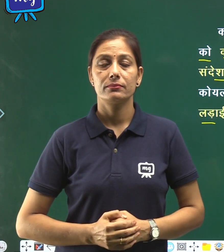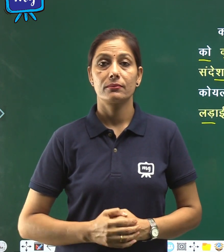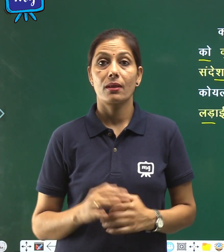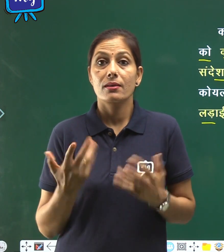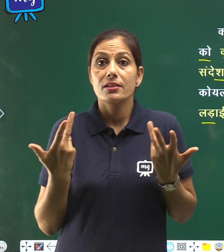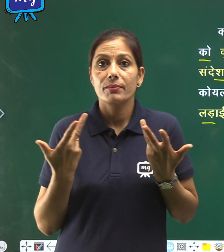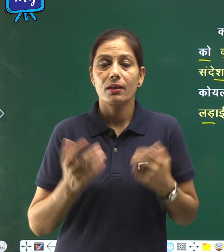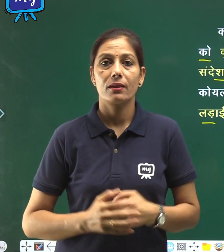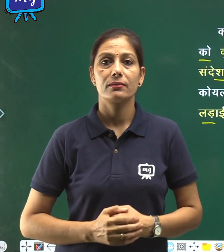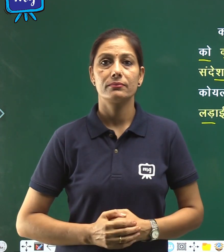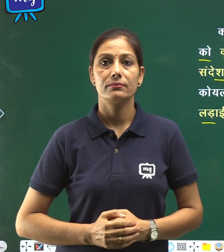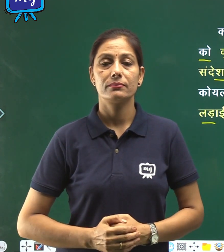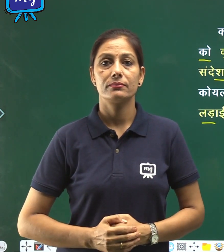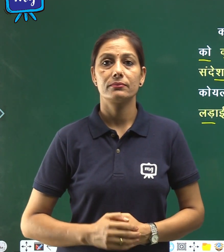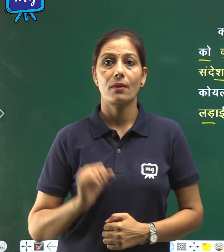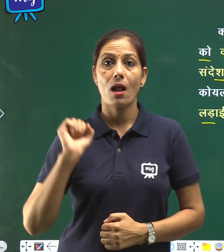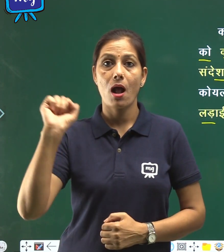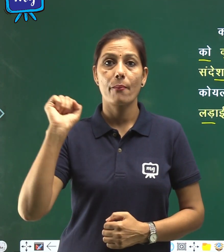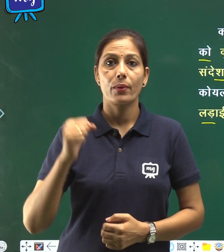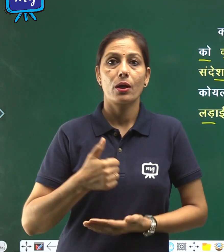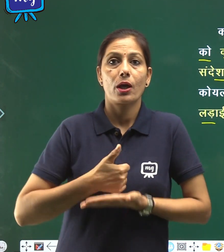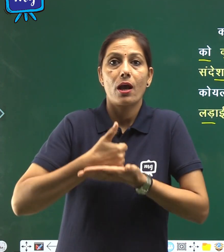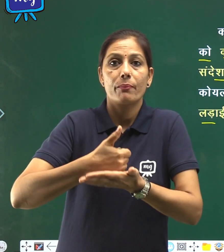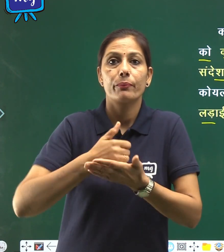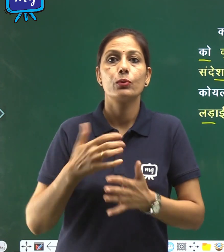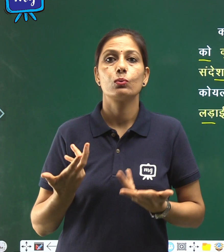किस प्रकार अपना योगदान दूं?